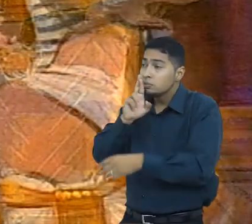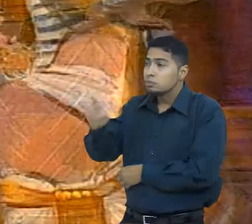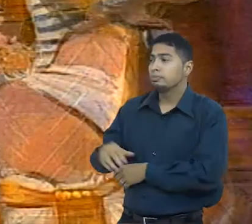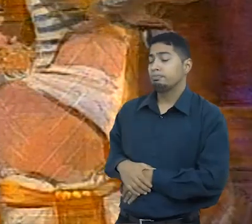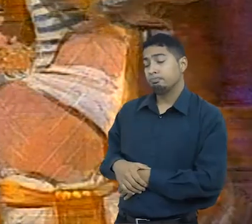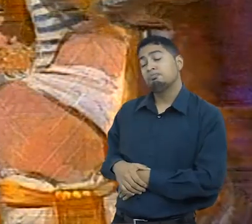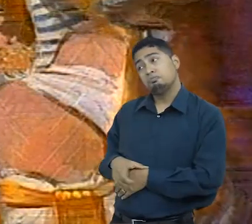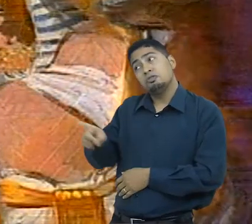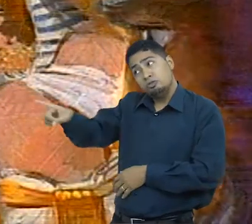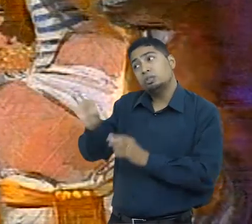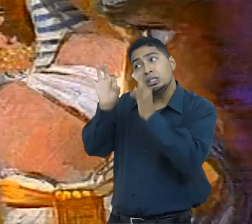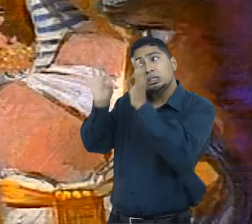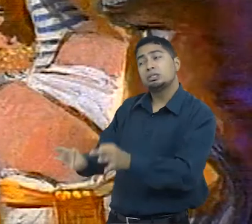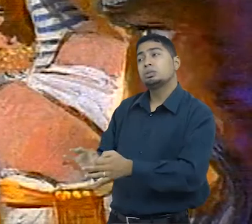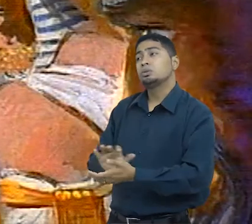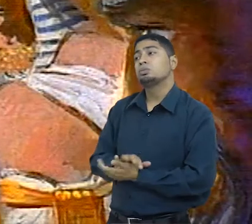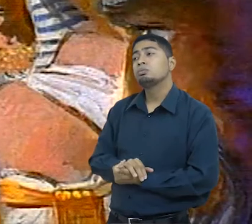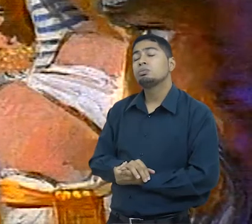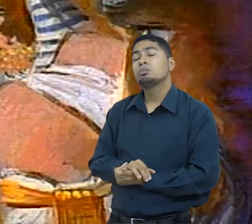Moisés respondeu: você está certíssimo.